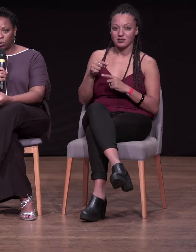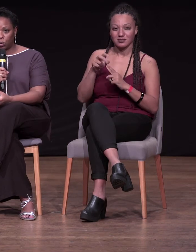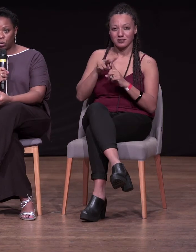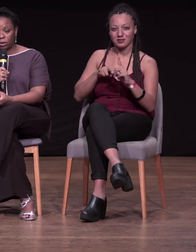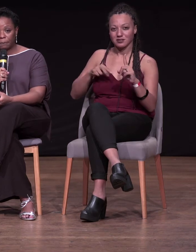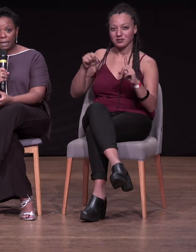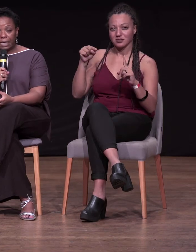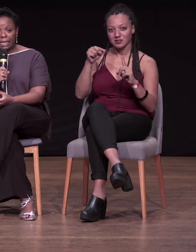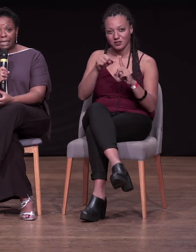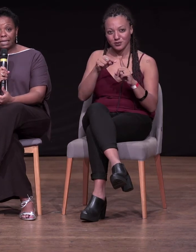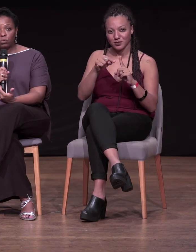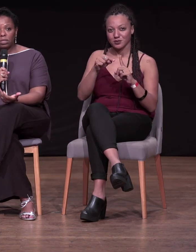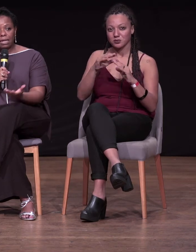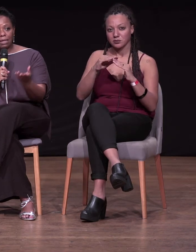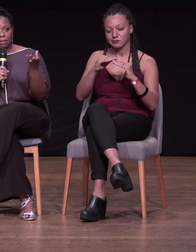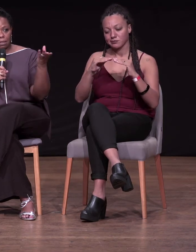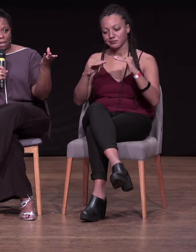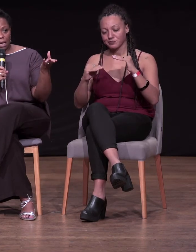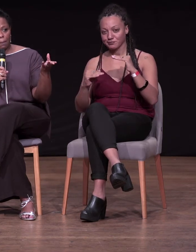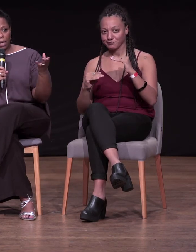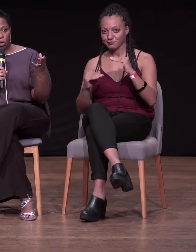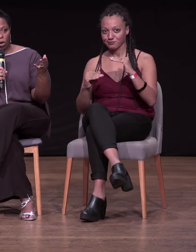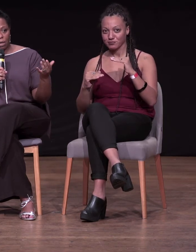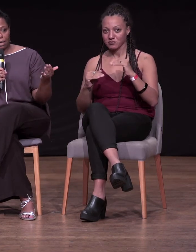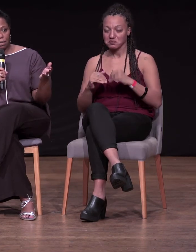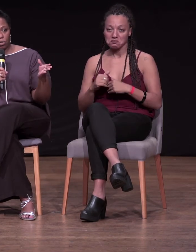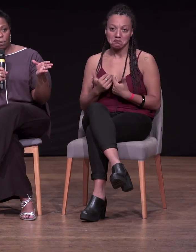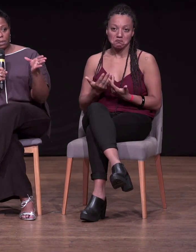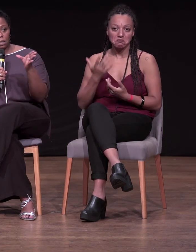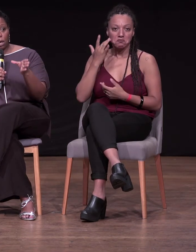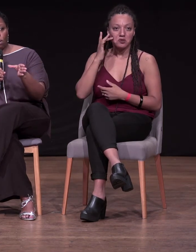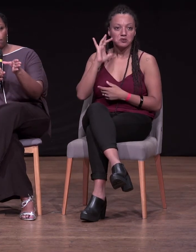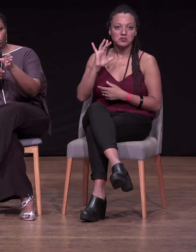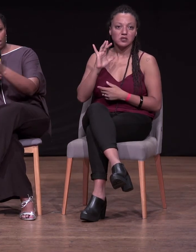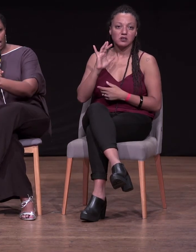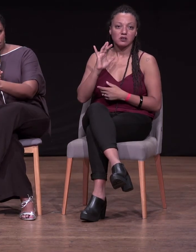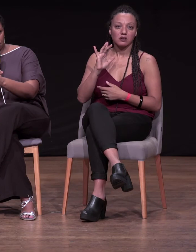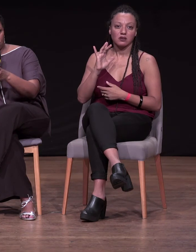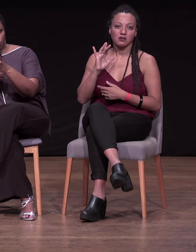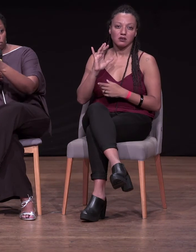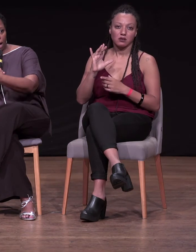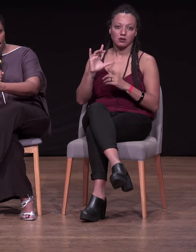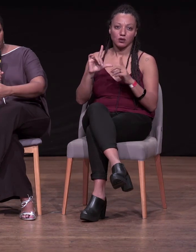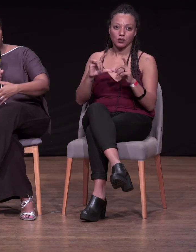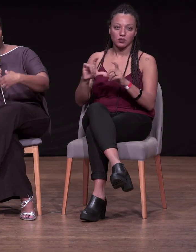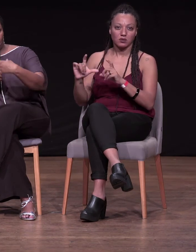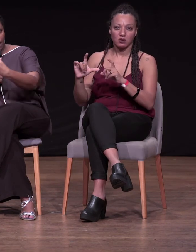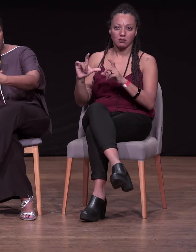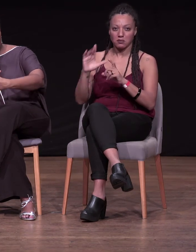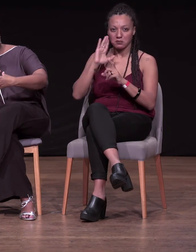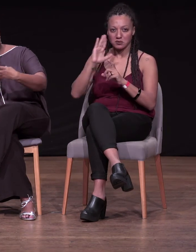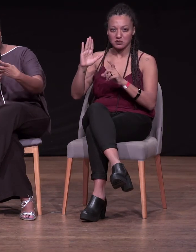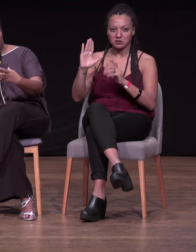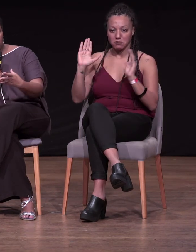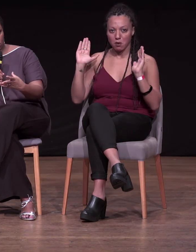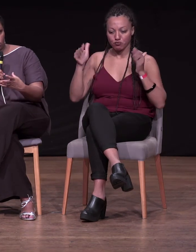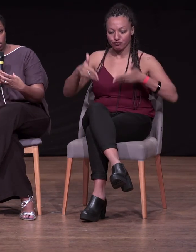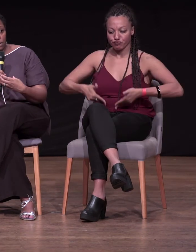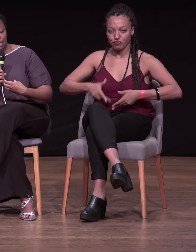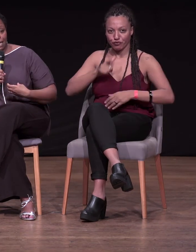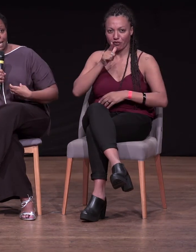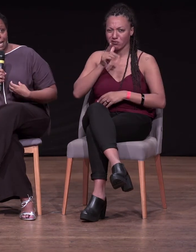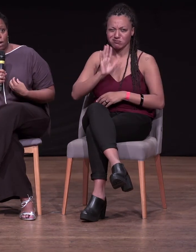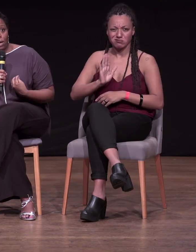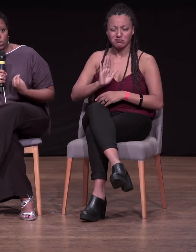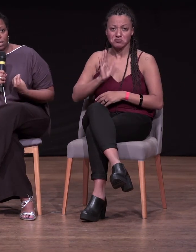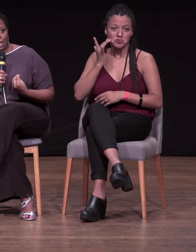estereótipo redutor. Não sei se seria melhor que essas obras não abordassem o falo, o pênis diretamente nas